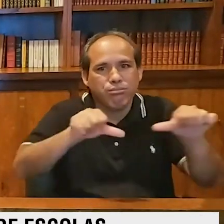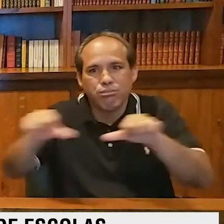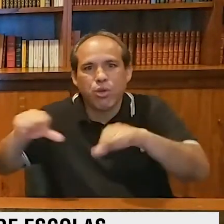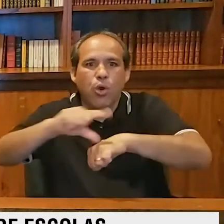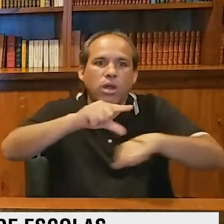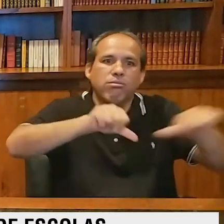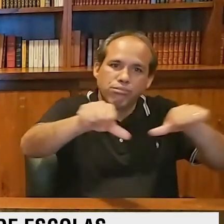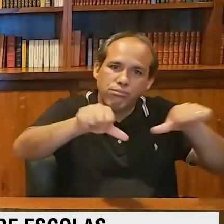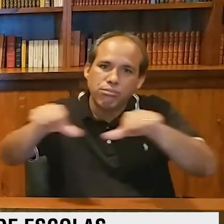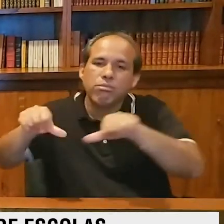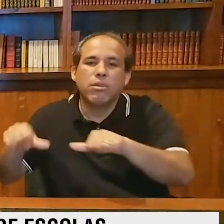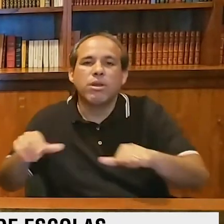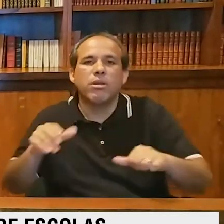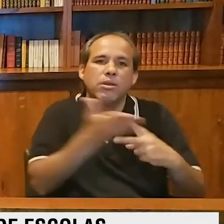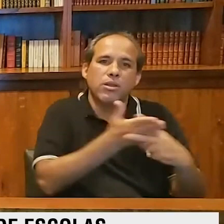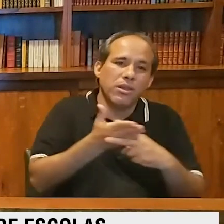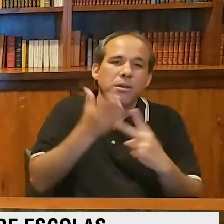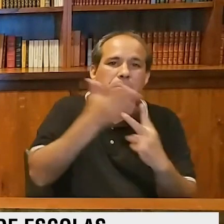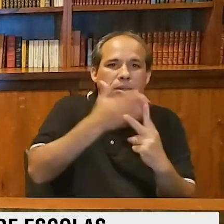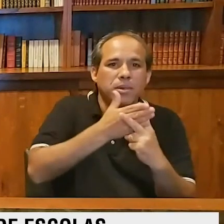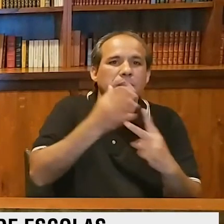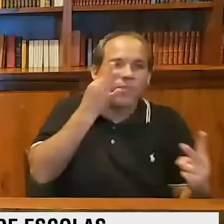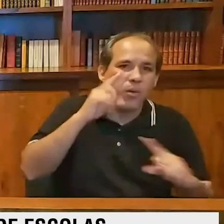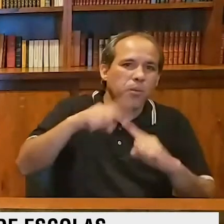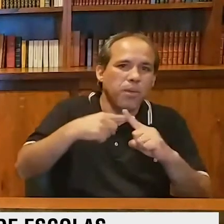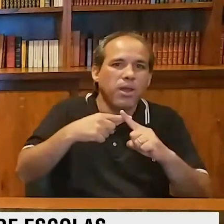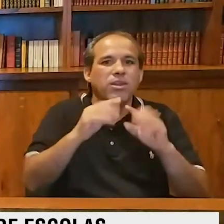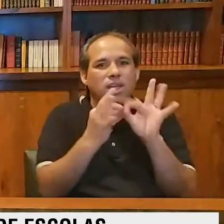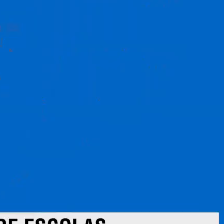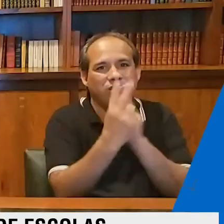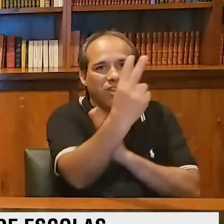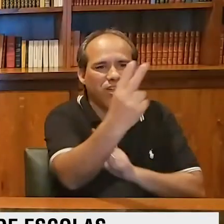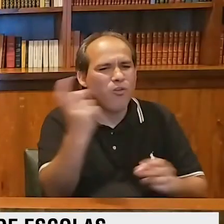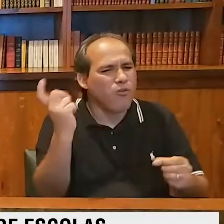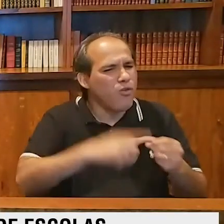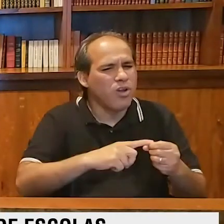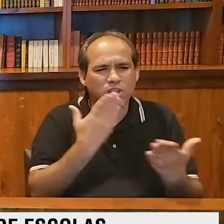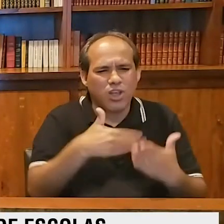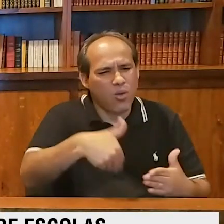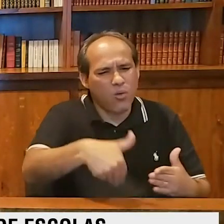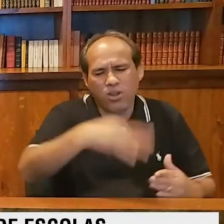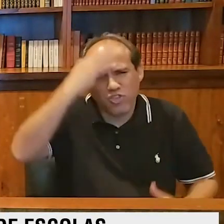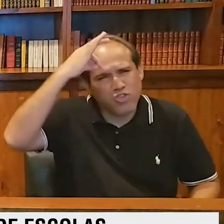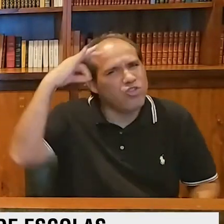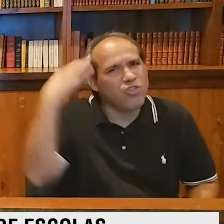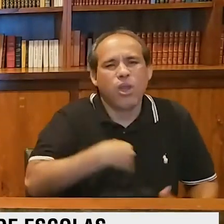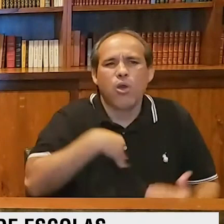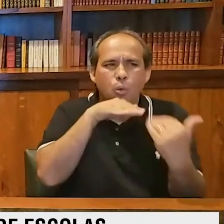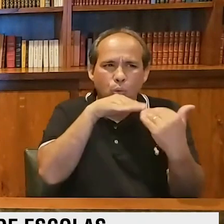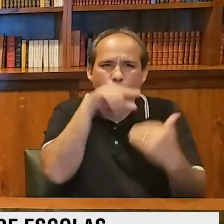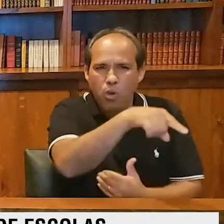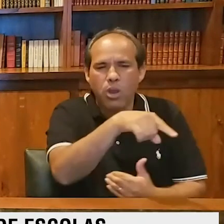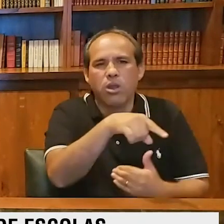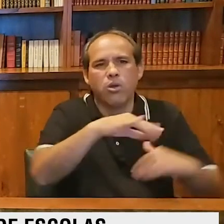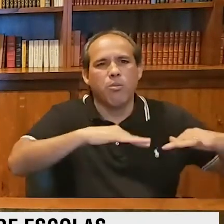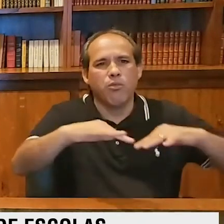híbrido mas a educação precisa ser presencial volta às aulas já Ribeiro participou da Live semanal do